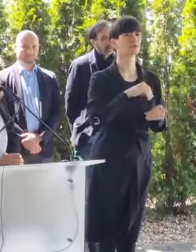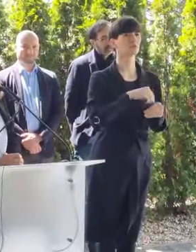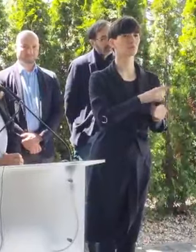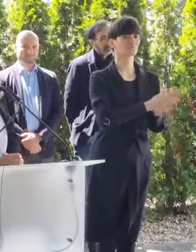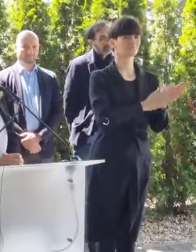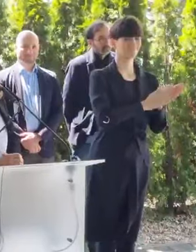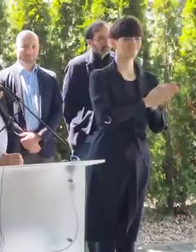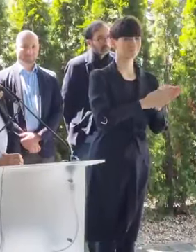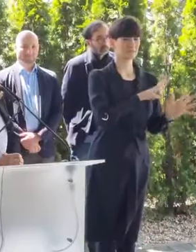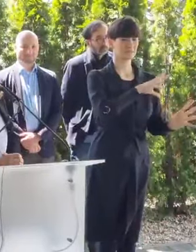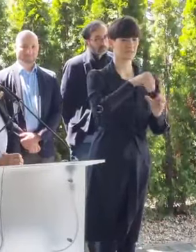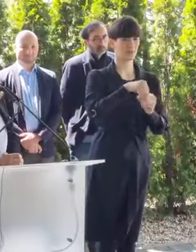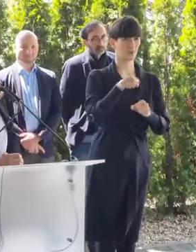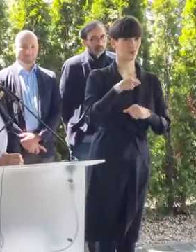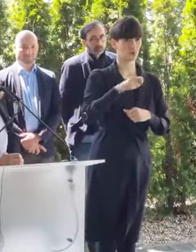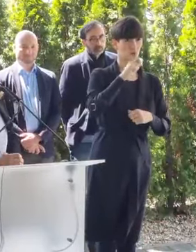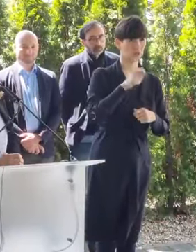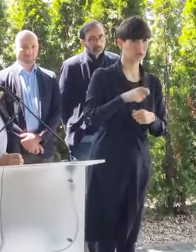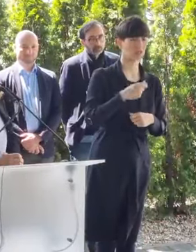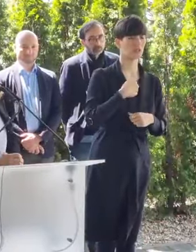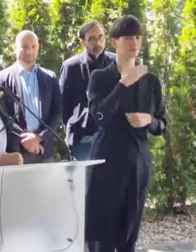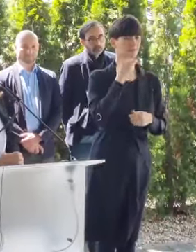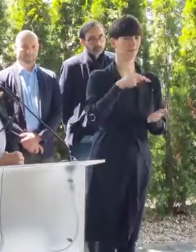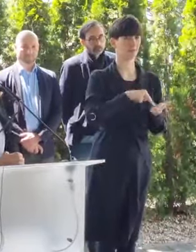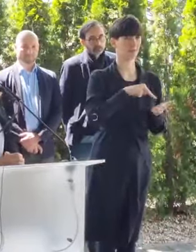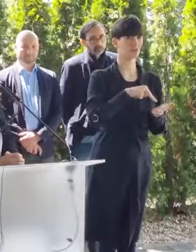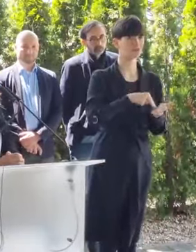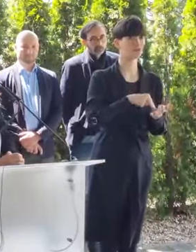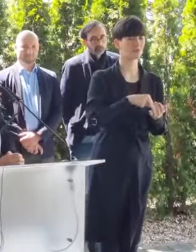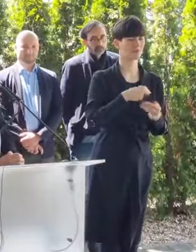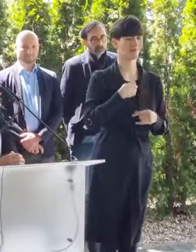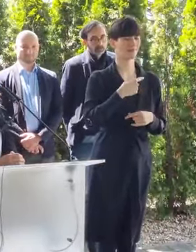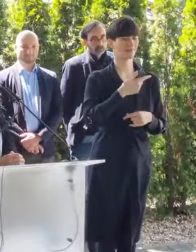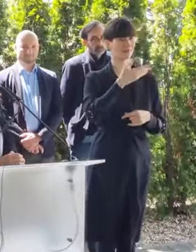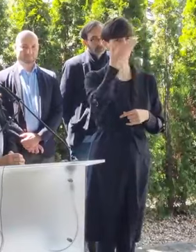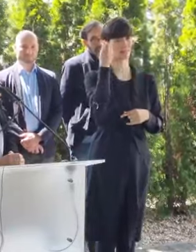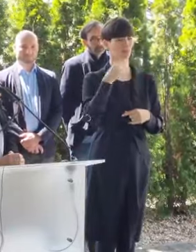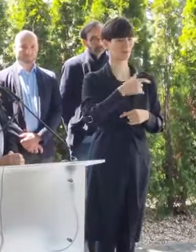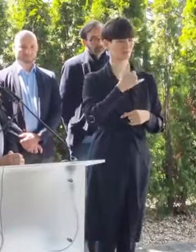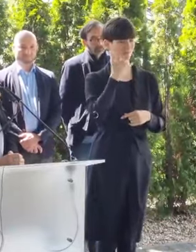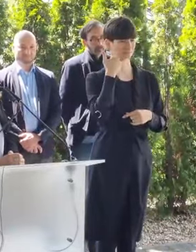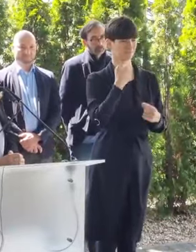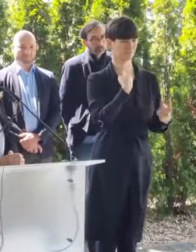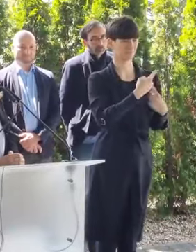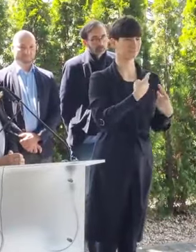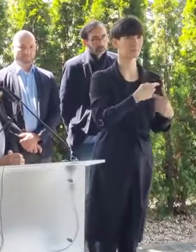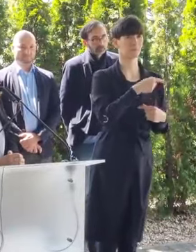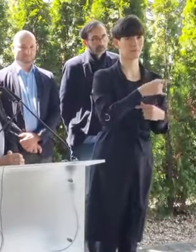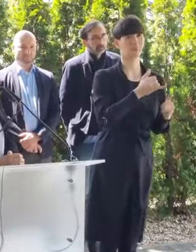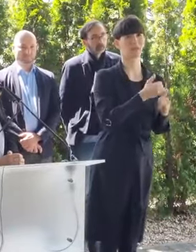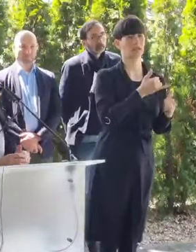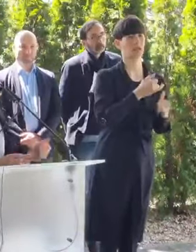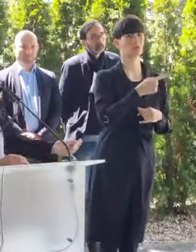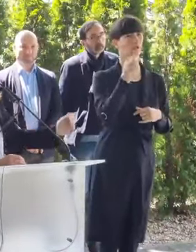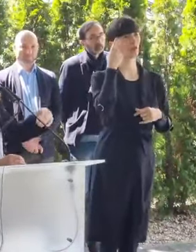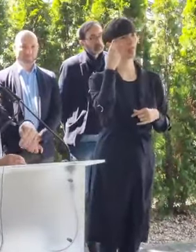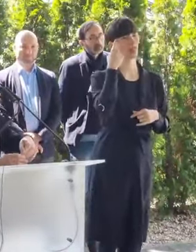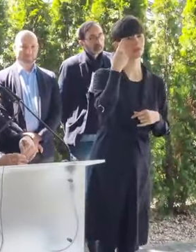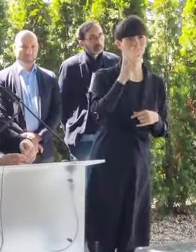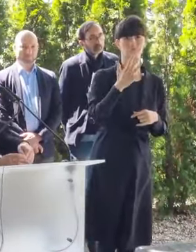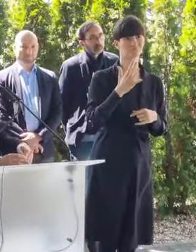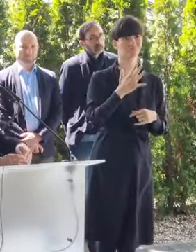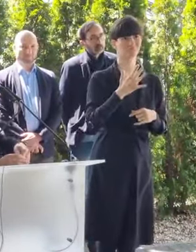mňa veľmi teší, že na tie telefonáty nezabudnem, lebo ich záujem bol bez zaváhania a okamžitý. Stretla som sa